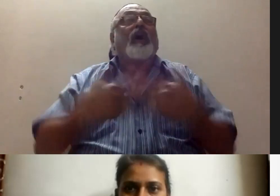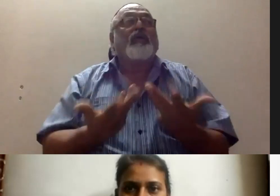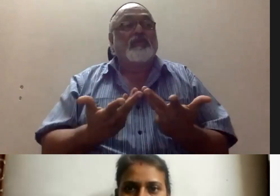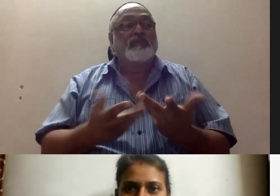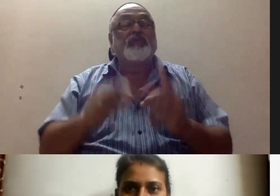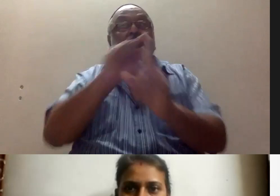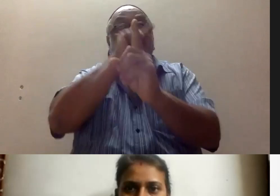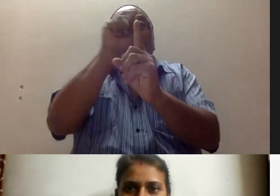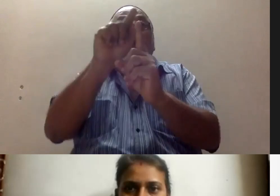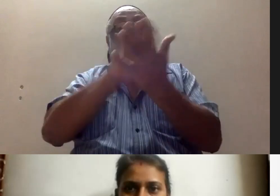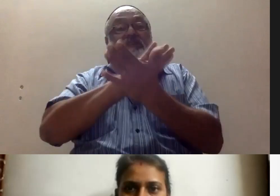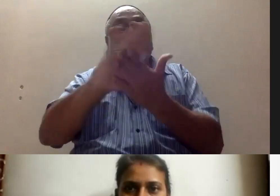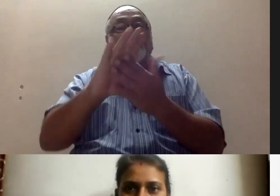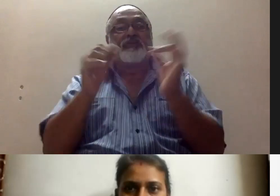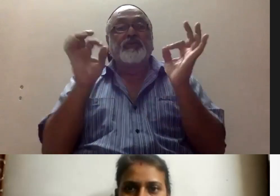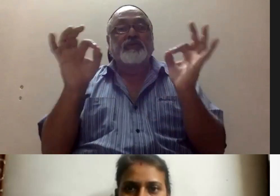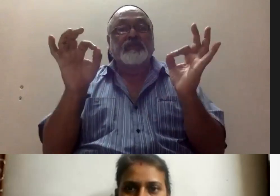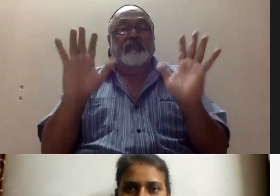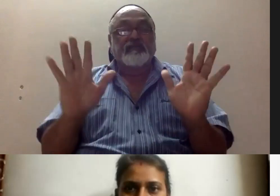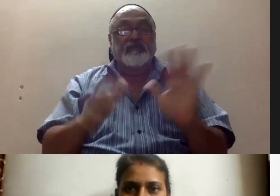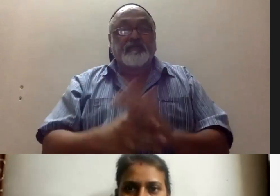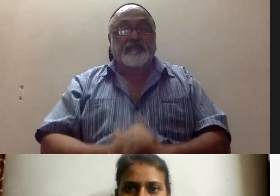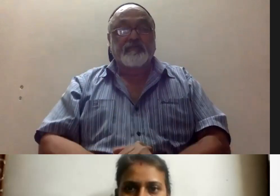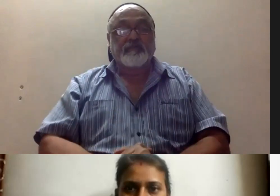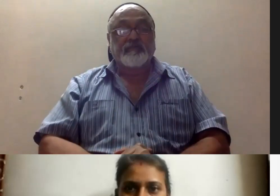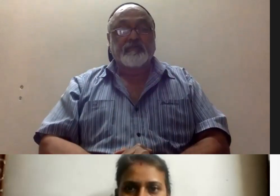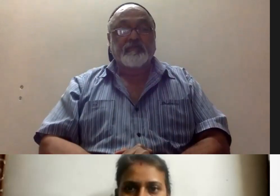कोई और क्वेश्चन? सॉरी मैं बोलते जा रही हूँ।